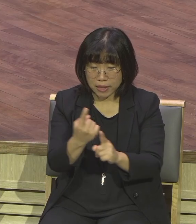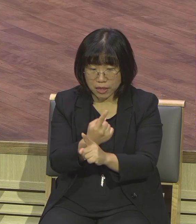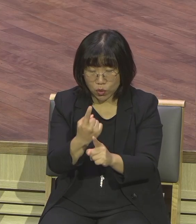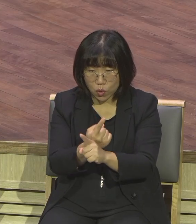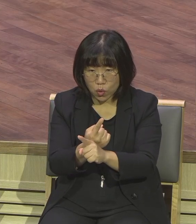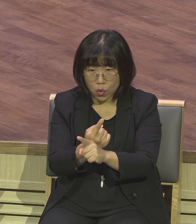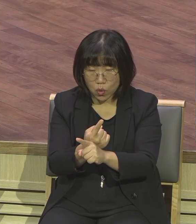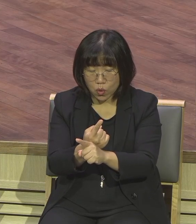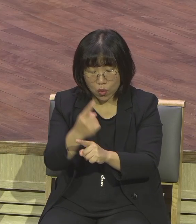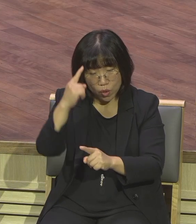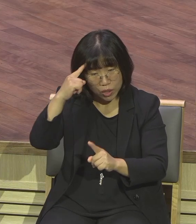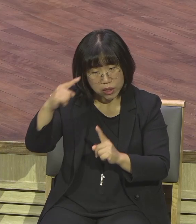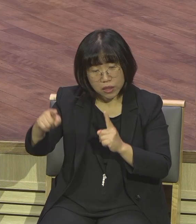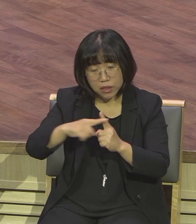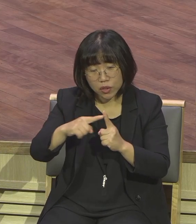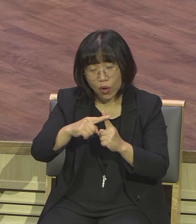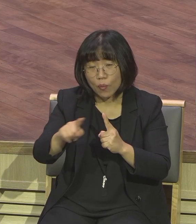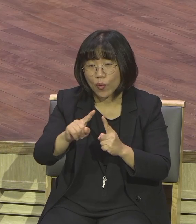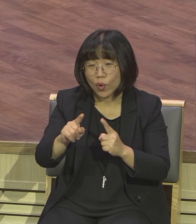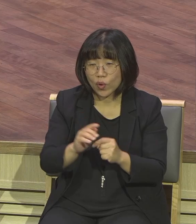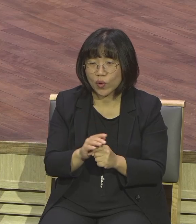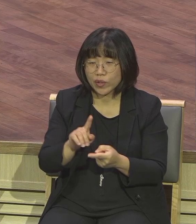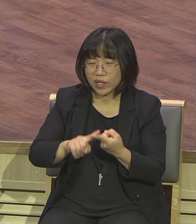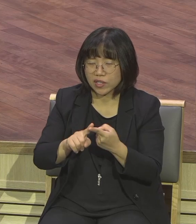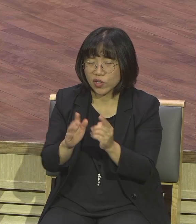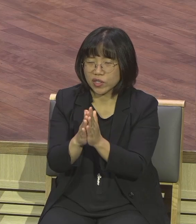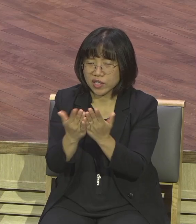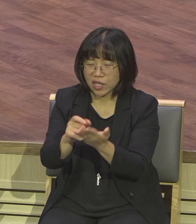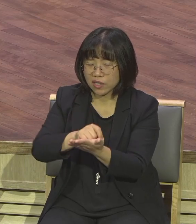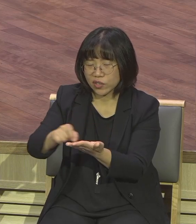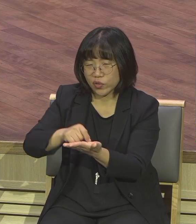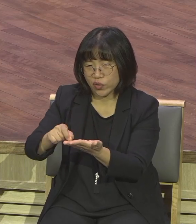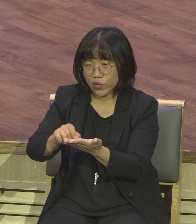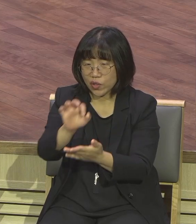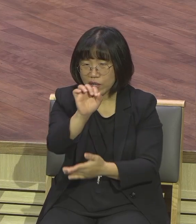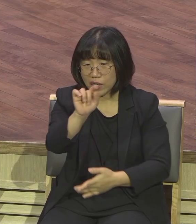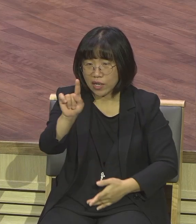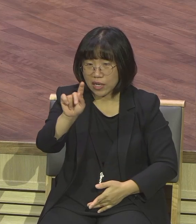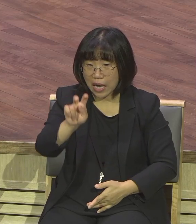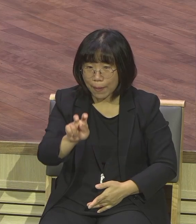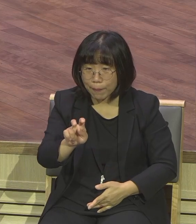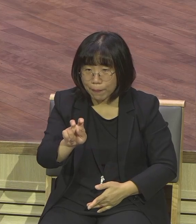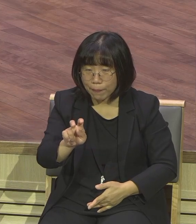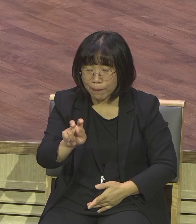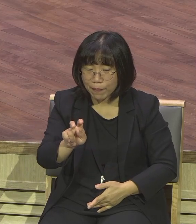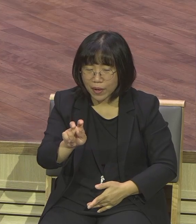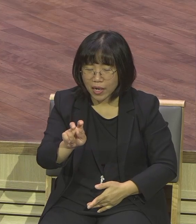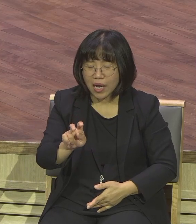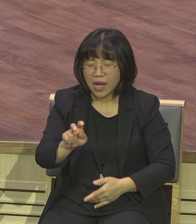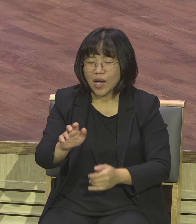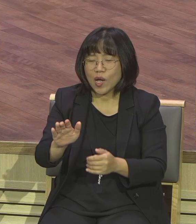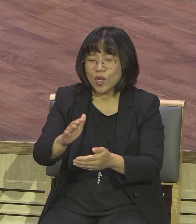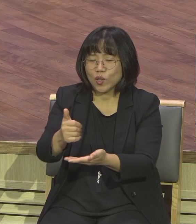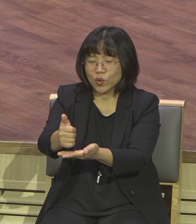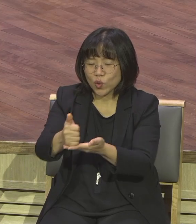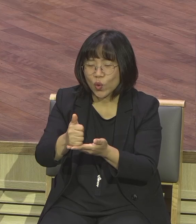뭐냐? 이분 이런 책을 냈습니다. 암을 손님처럼 대접해라. 책이 있어요,